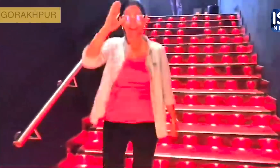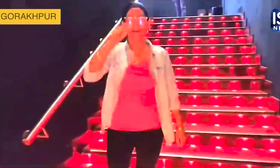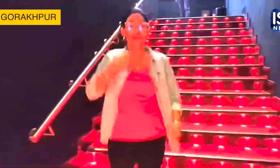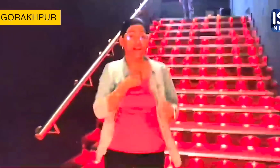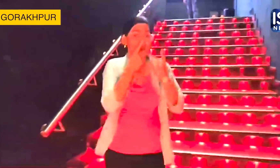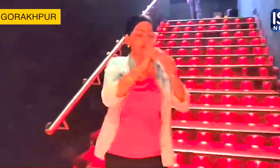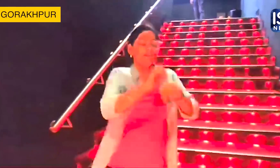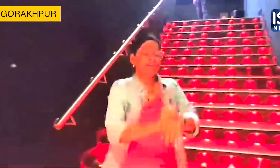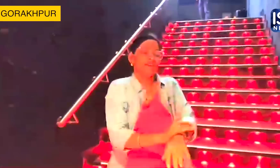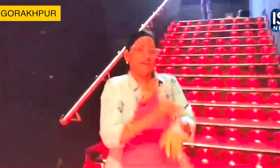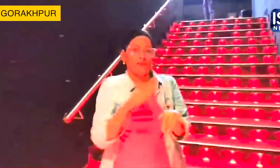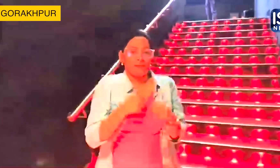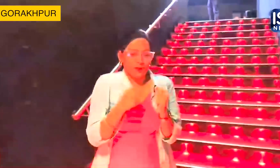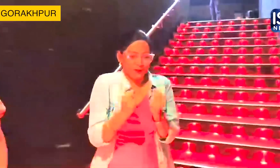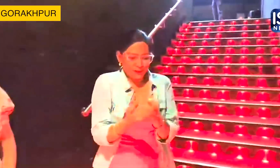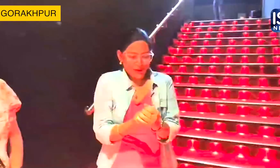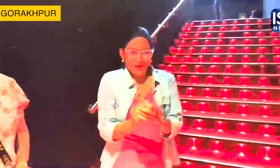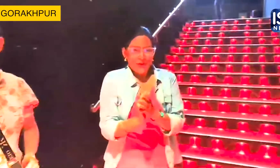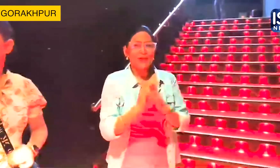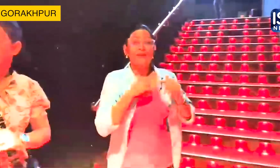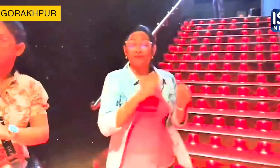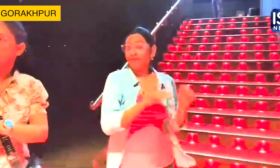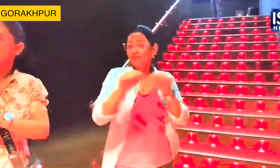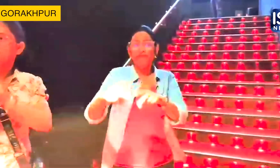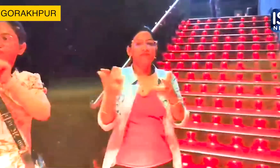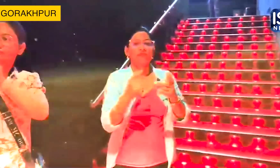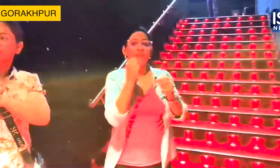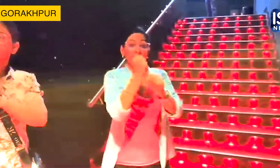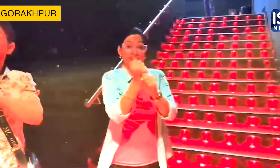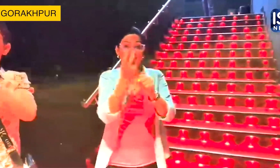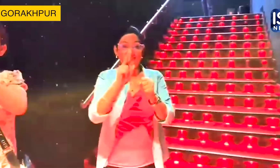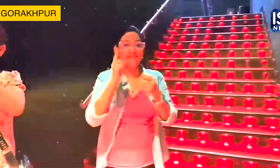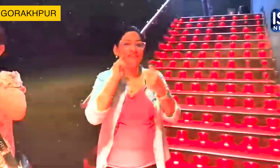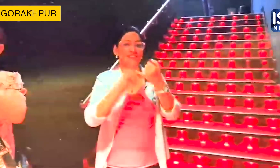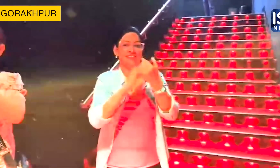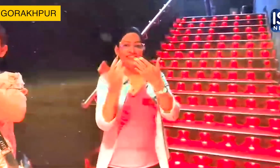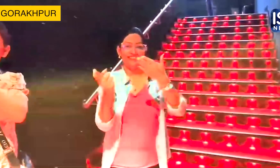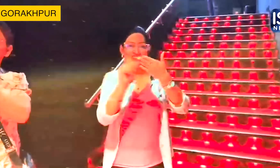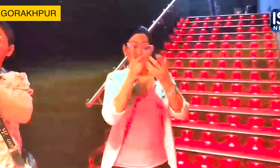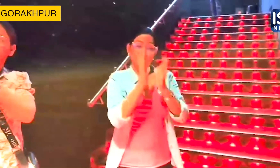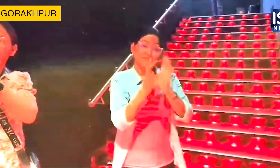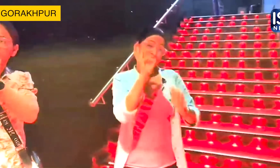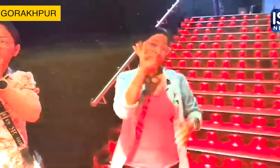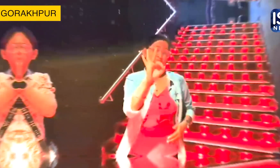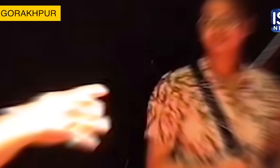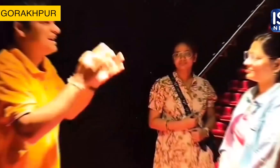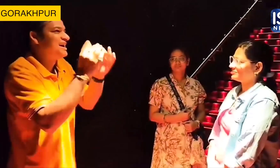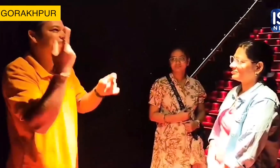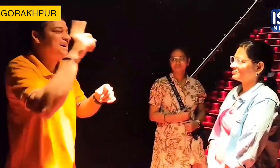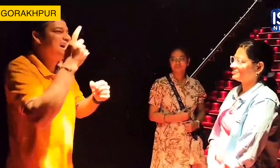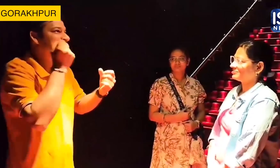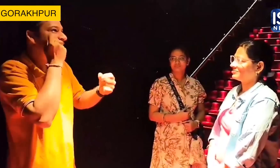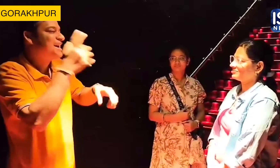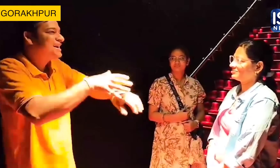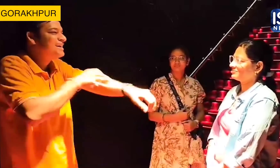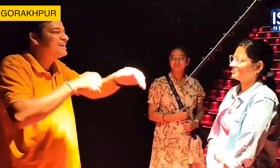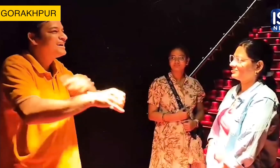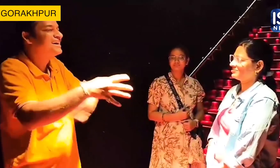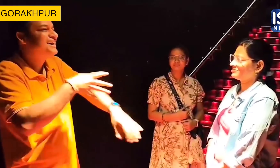हेलो, मेरे तो रोंगटे खड़े हो गए। गदर 2 आईएसएल इंटरप्रिटेशन के साथ सुपर्ब थी। मैं इतना एक्साइटेड था आईएसएल